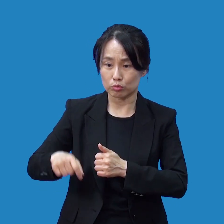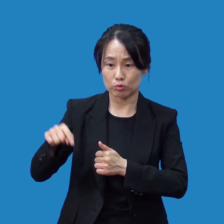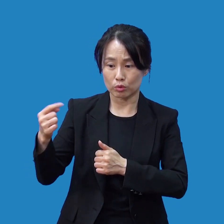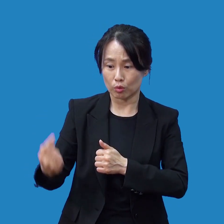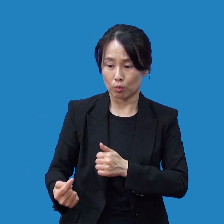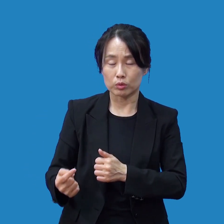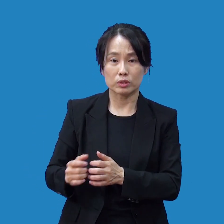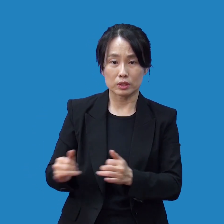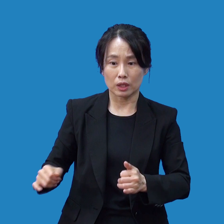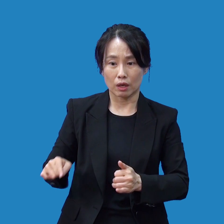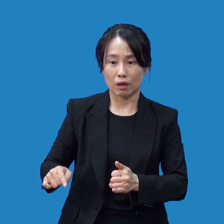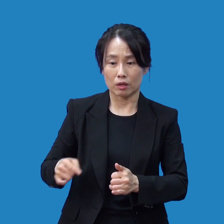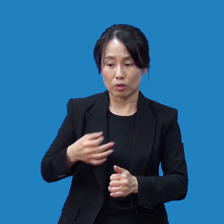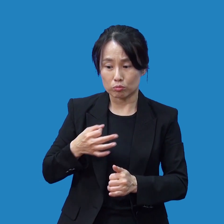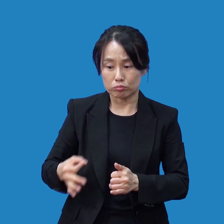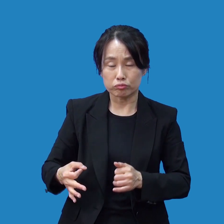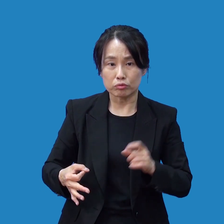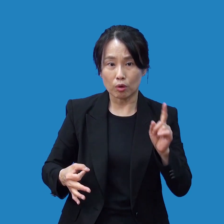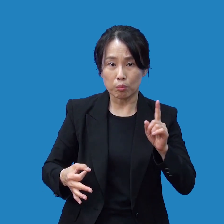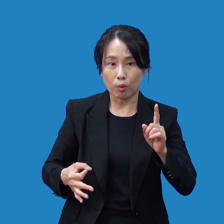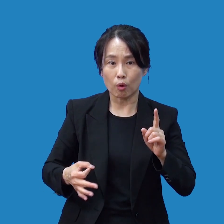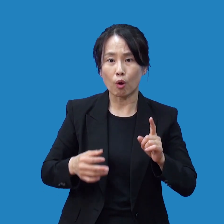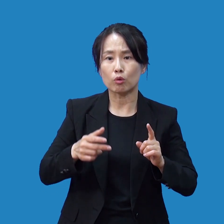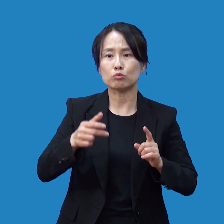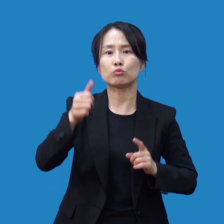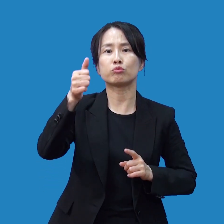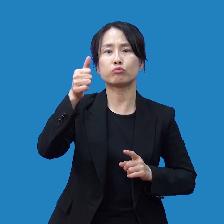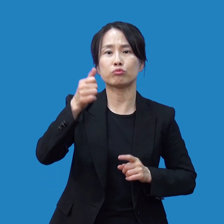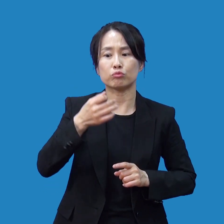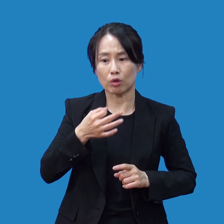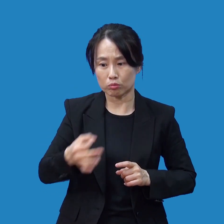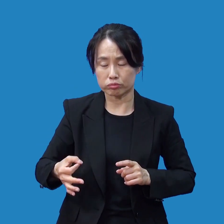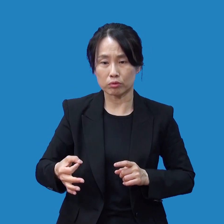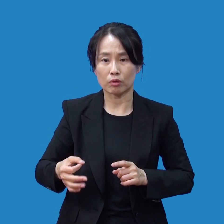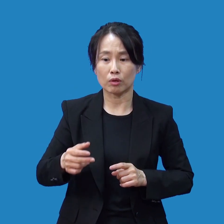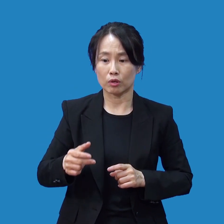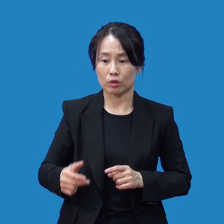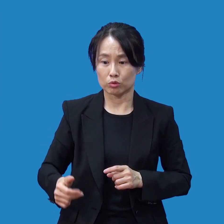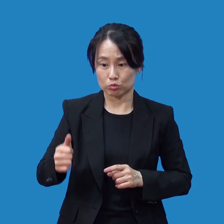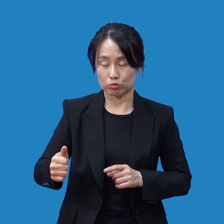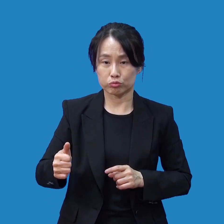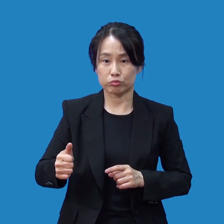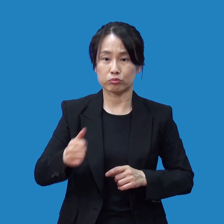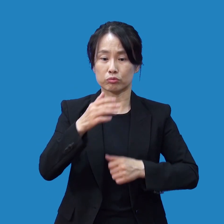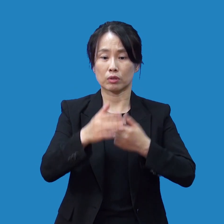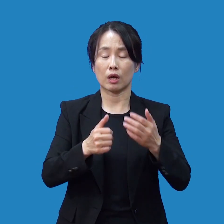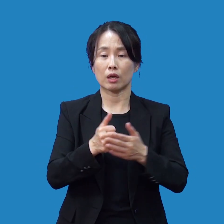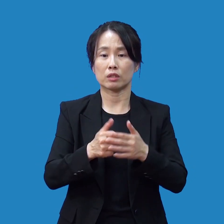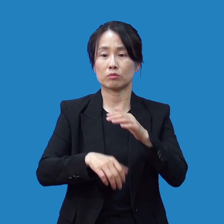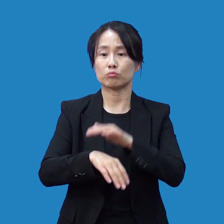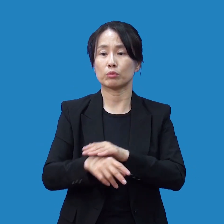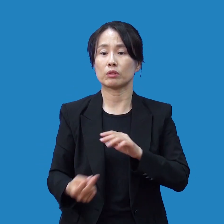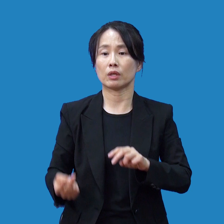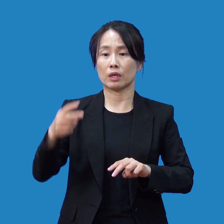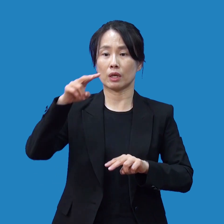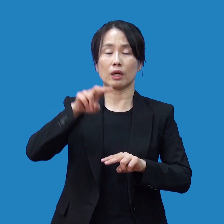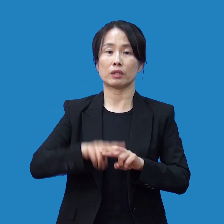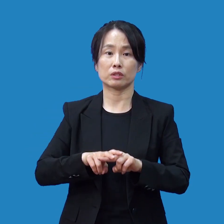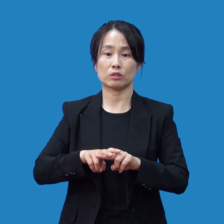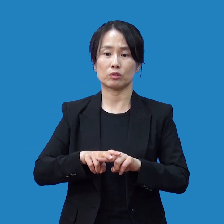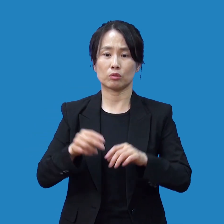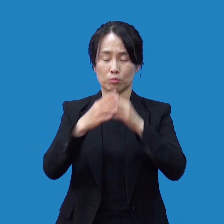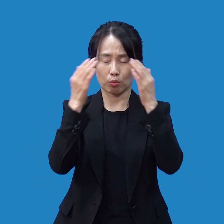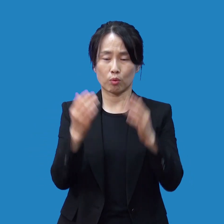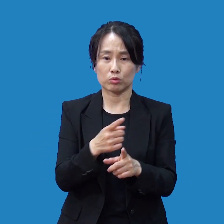부르시고 바로 그 주를 자기 하나님 우편에 앉히셨다. 그래서 모든 원수를 발 아래